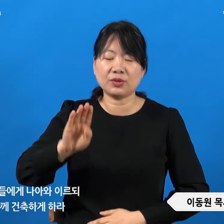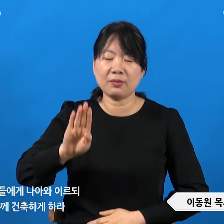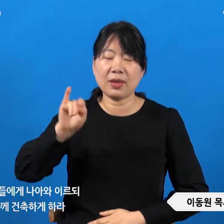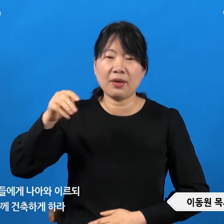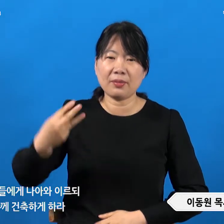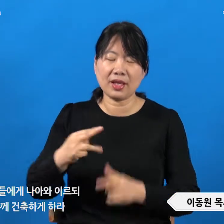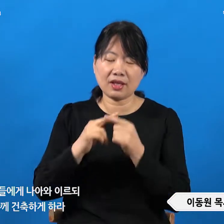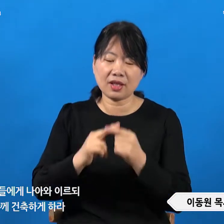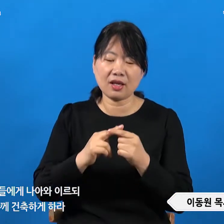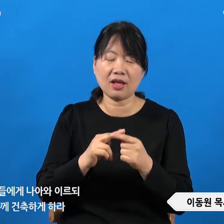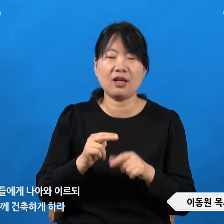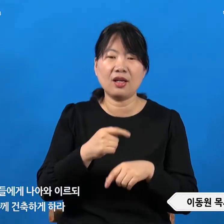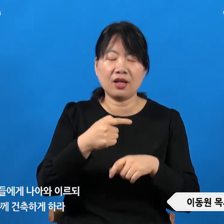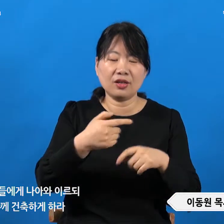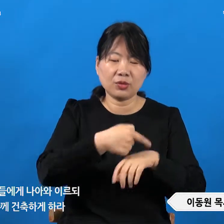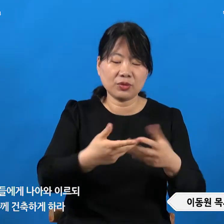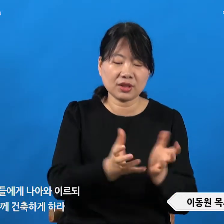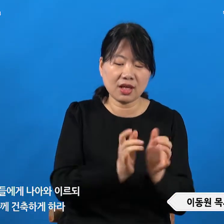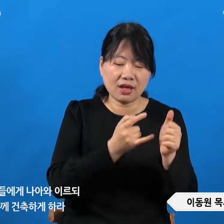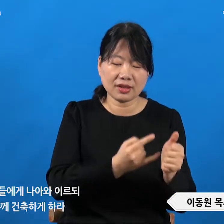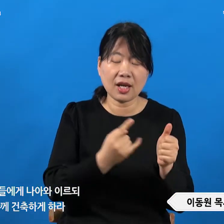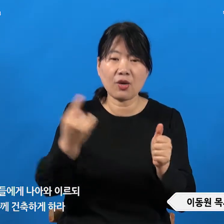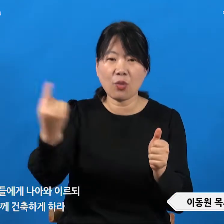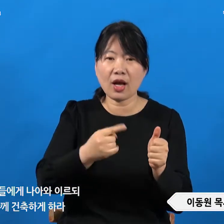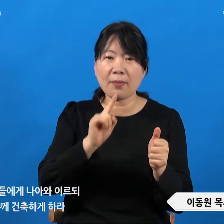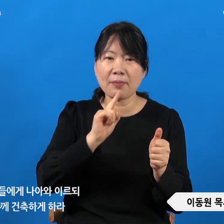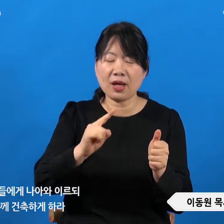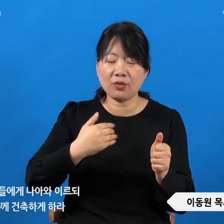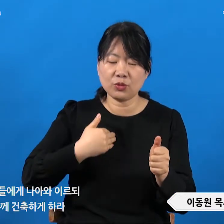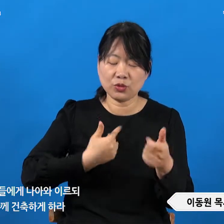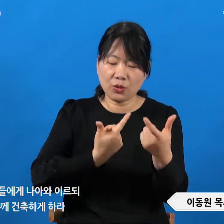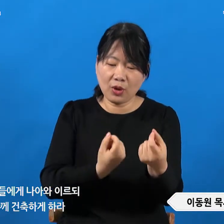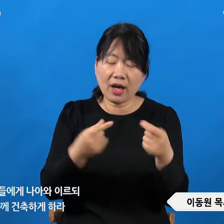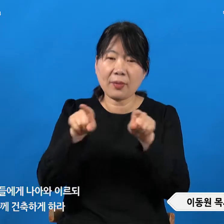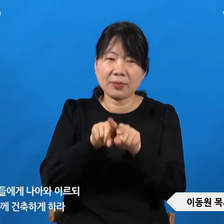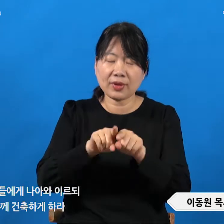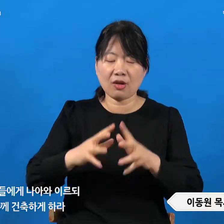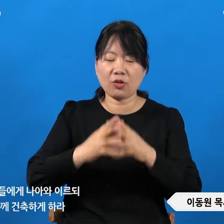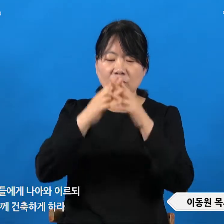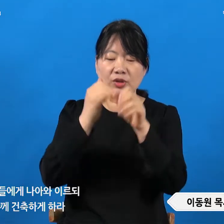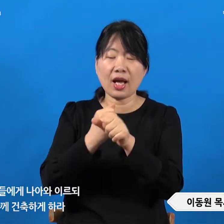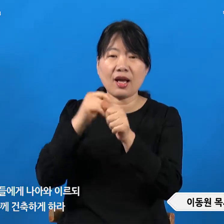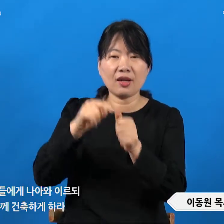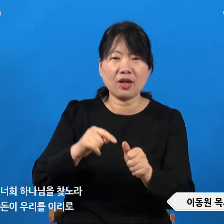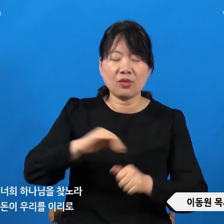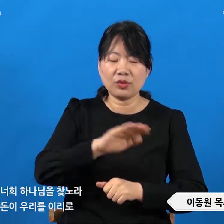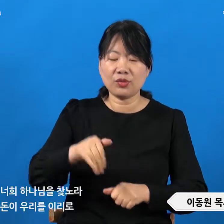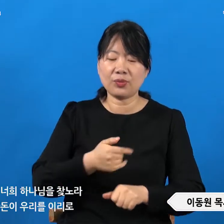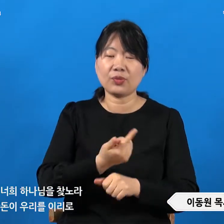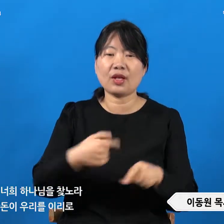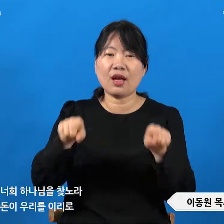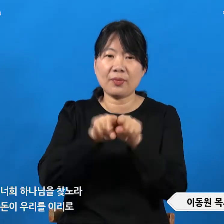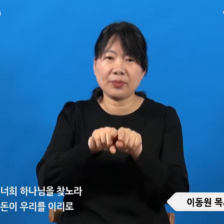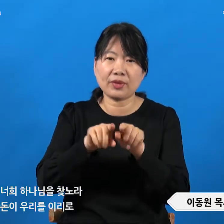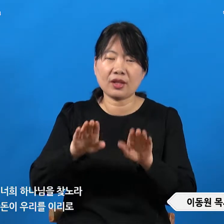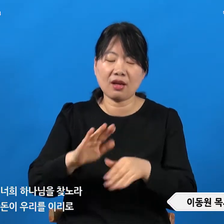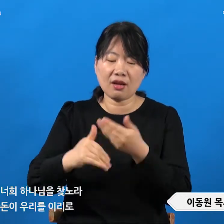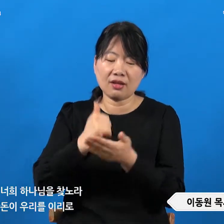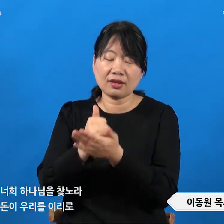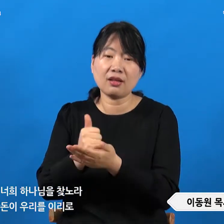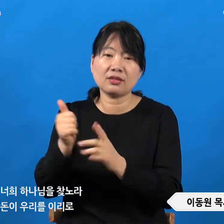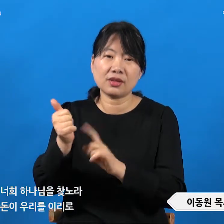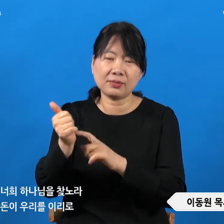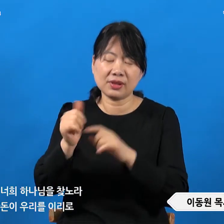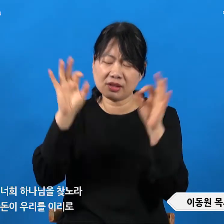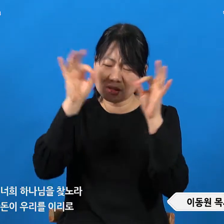스룹바벨과 족장들에게 나와 이르되 우리도 너희와 함께 건축하게 하라. 우리도 너희와 같이